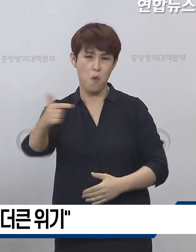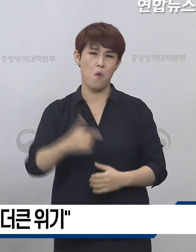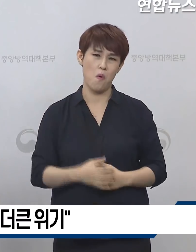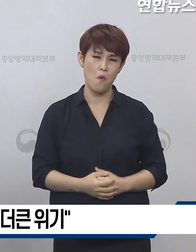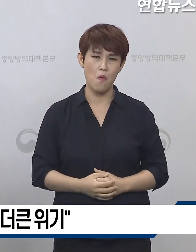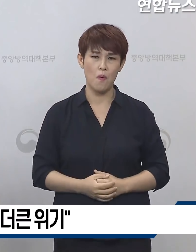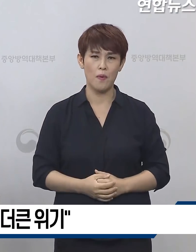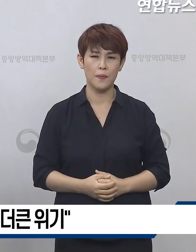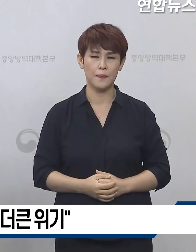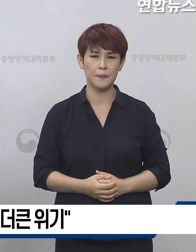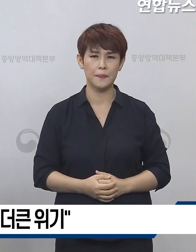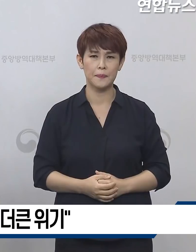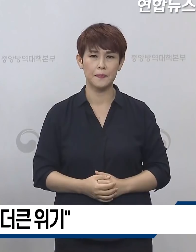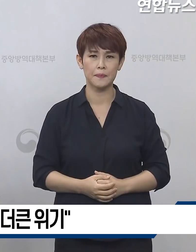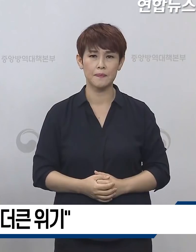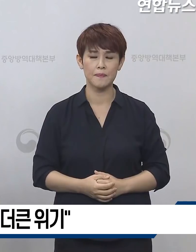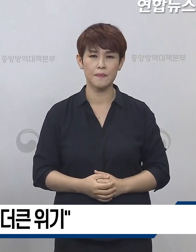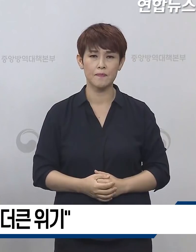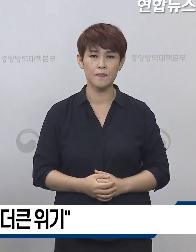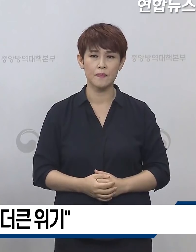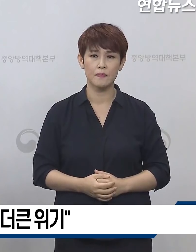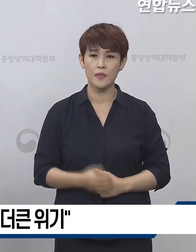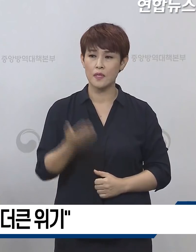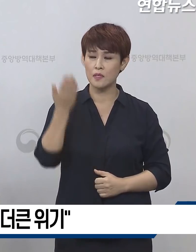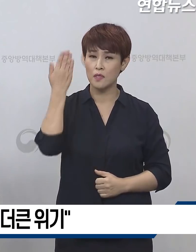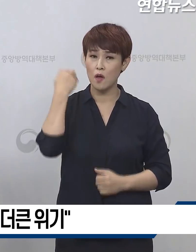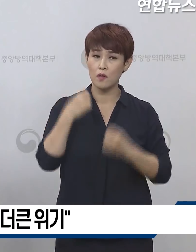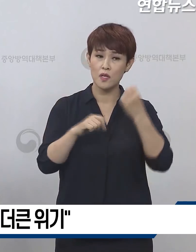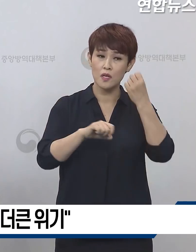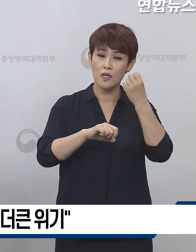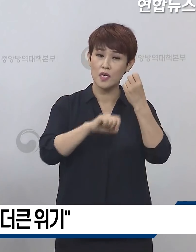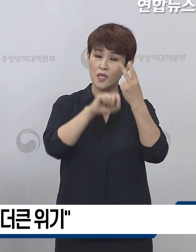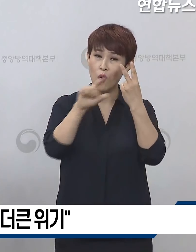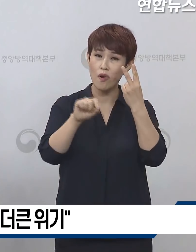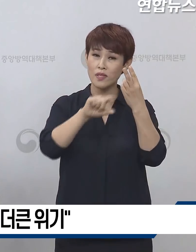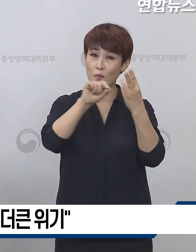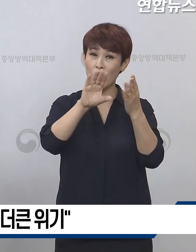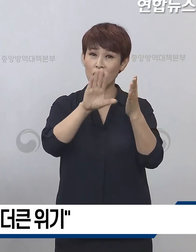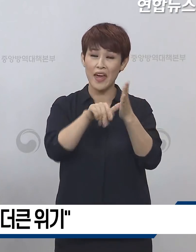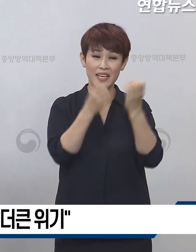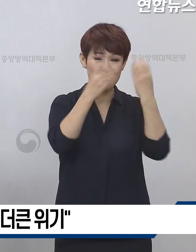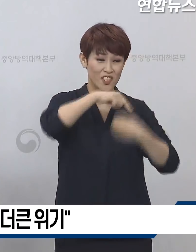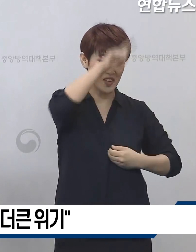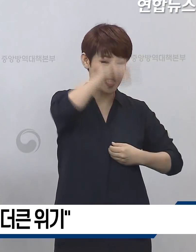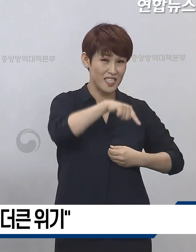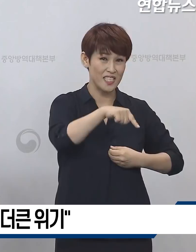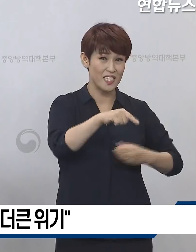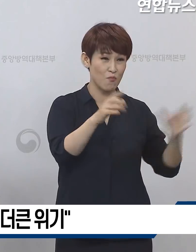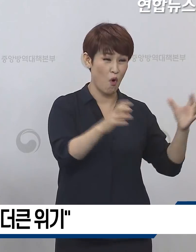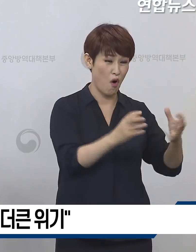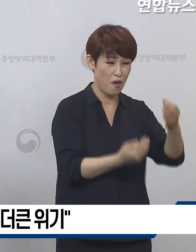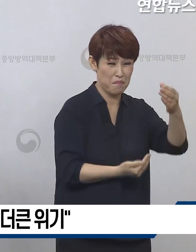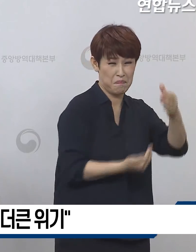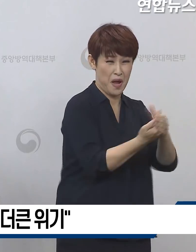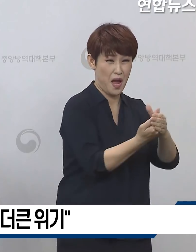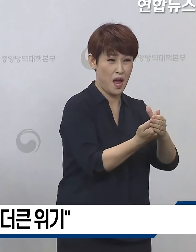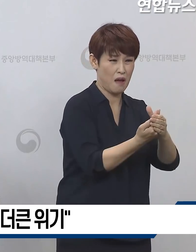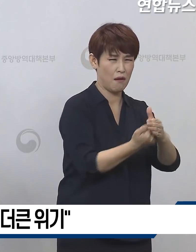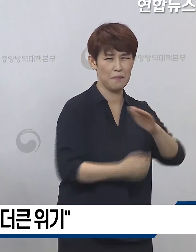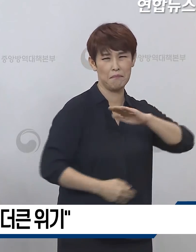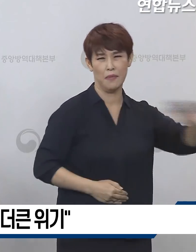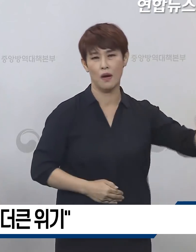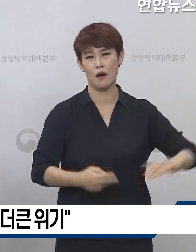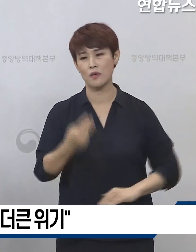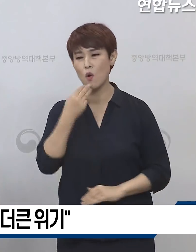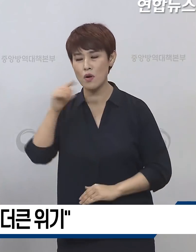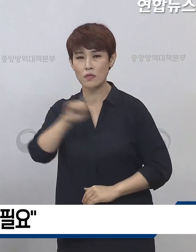큽니다. 지금 현재로는 지난 2, 3월의 신천지 집단 발생 당시보다 훨씬 더큰 위기라고